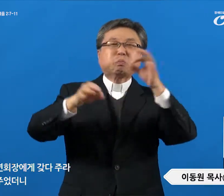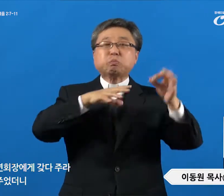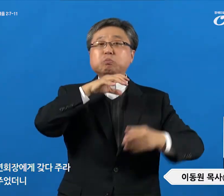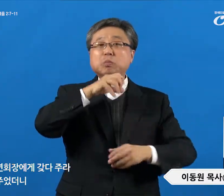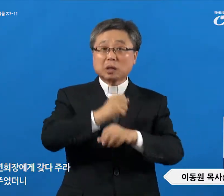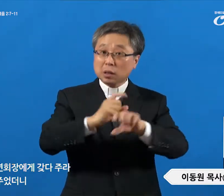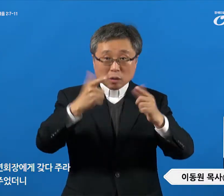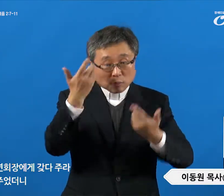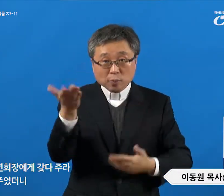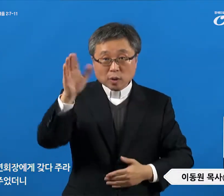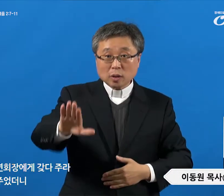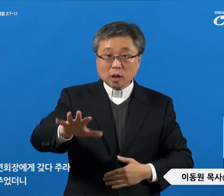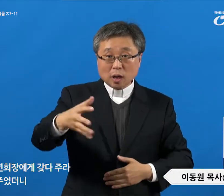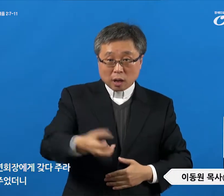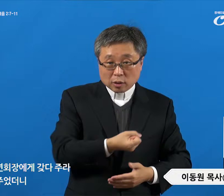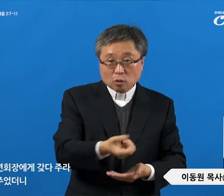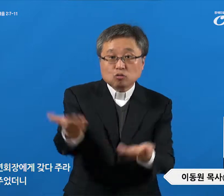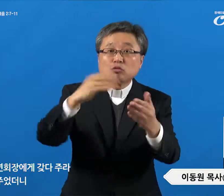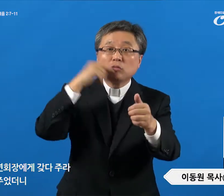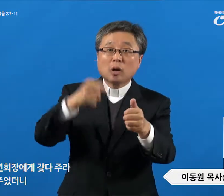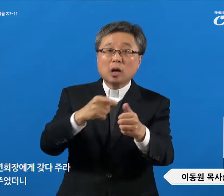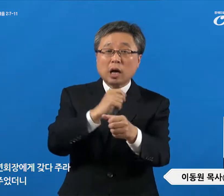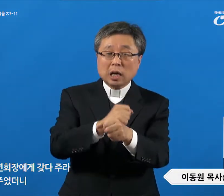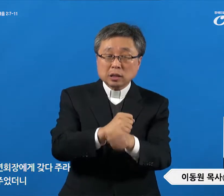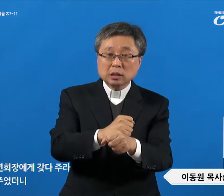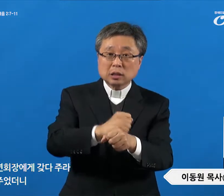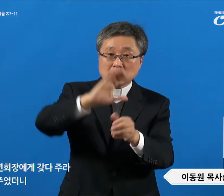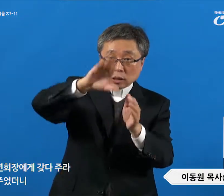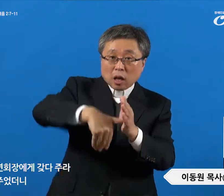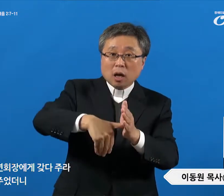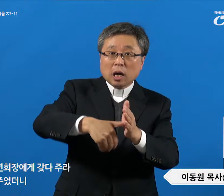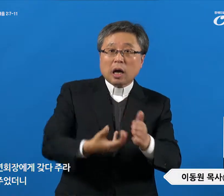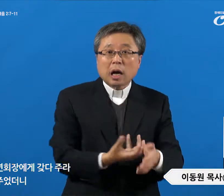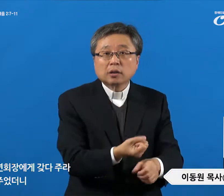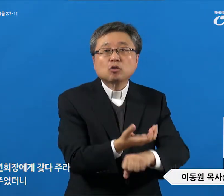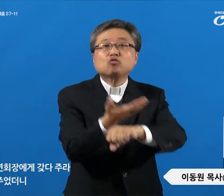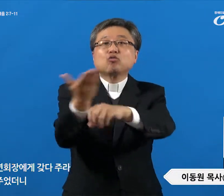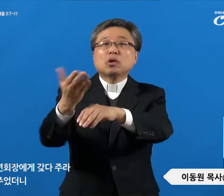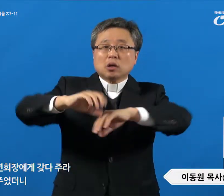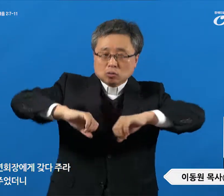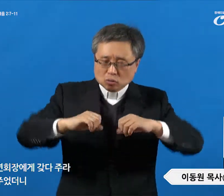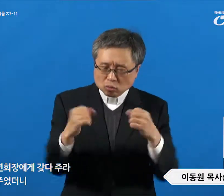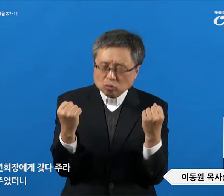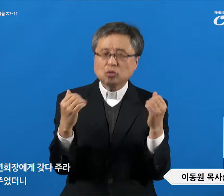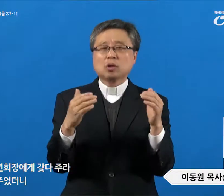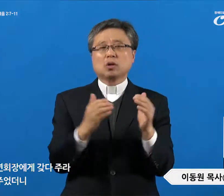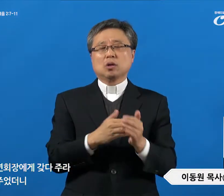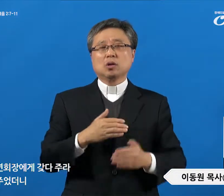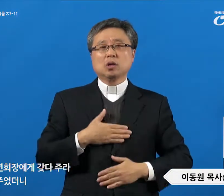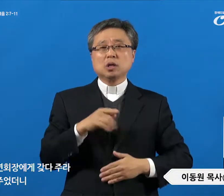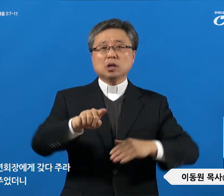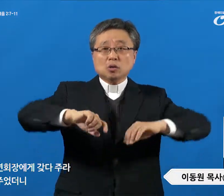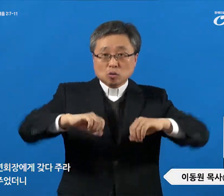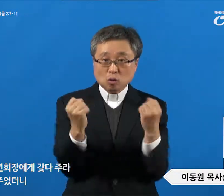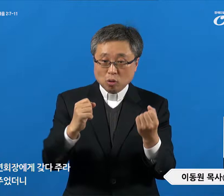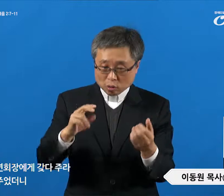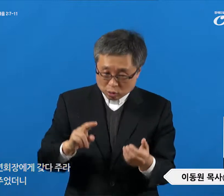그런데 예? 갖다 주라 하심에 갖다 주었더니 순종하는 것입니다. 순종하는 것에. 자, 이 순종이 기적을 가져왔다는